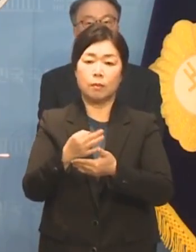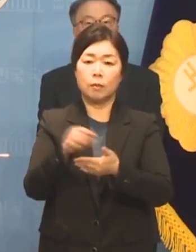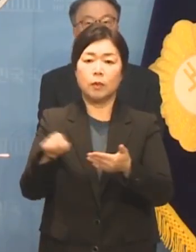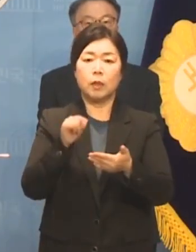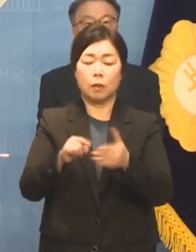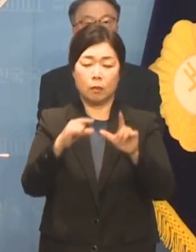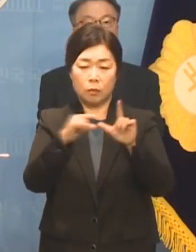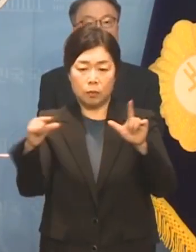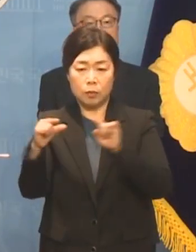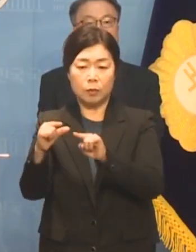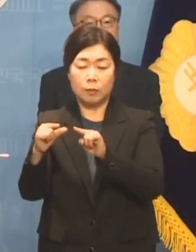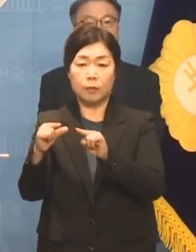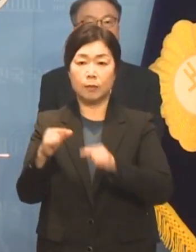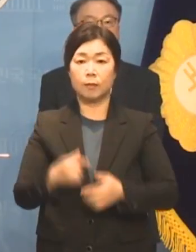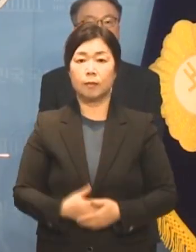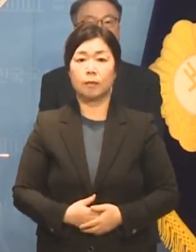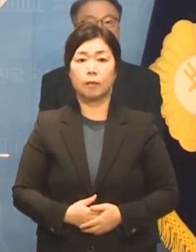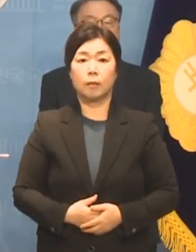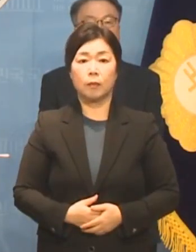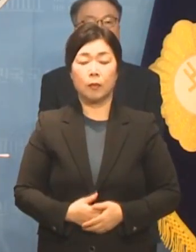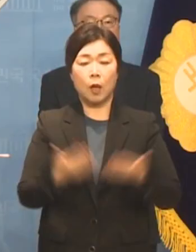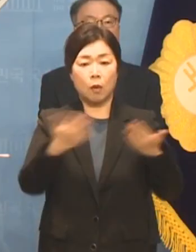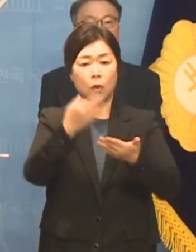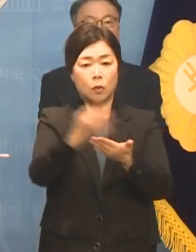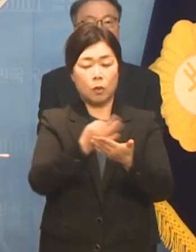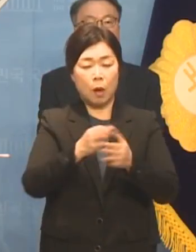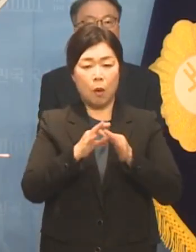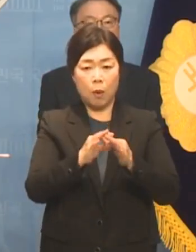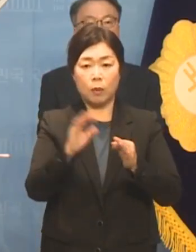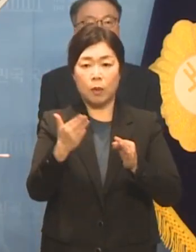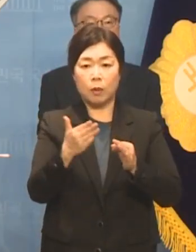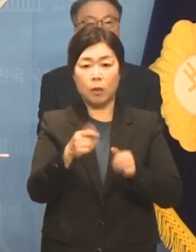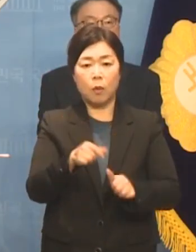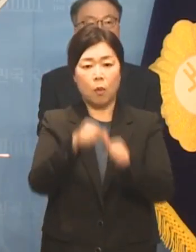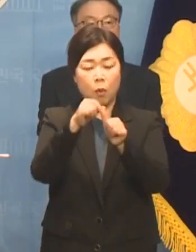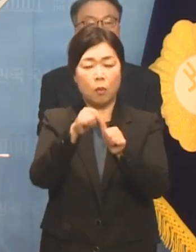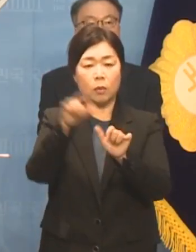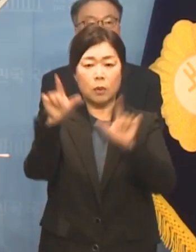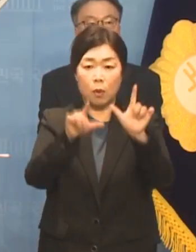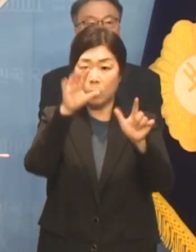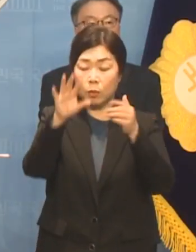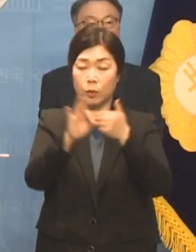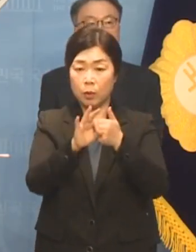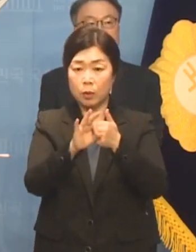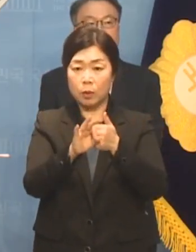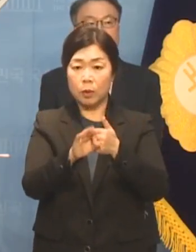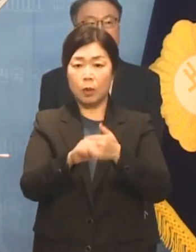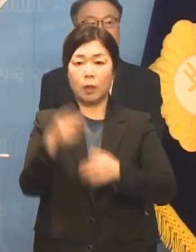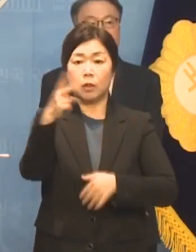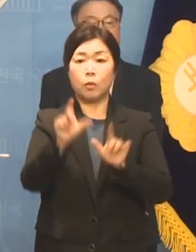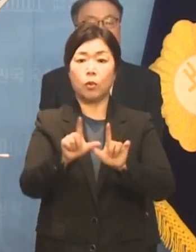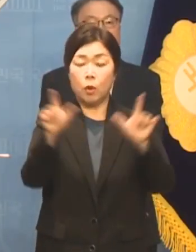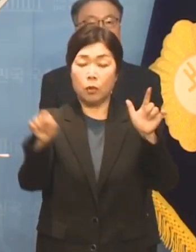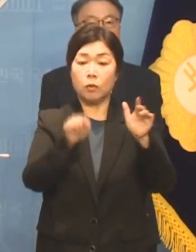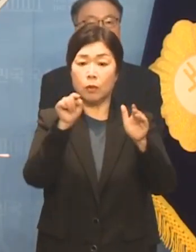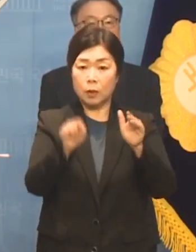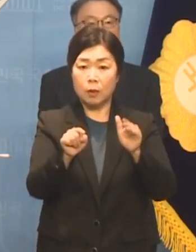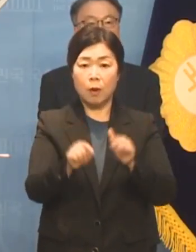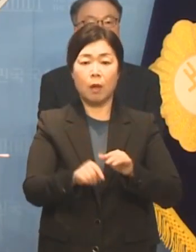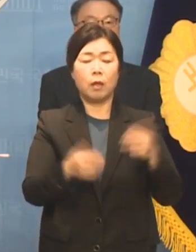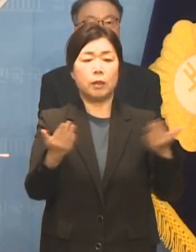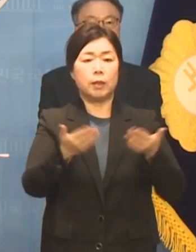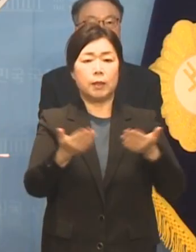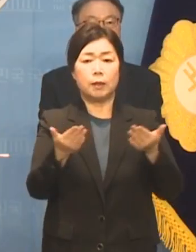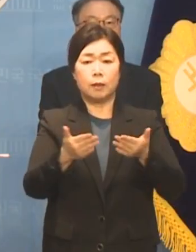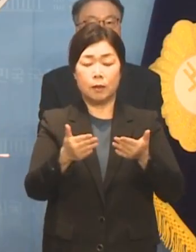상황입니다. 그런데 근로소득과 관련성이 높은 고용 상황을 보면 25년 중